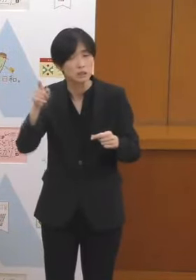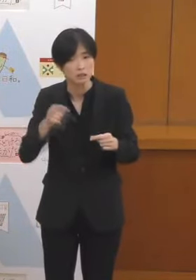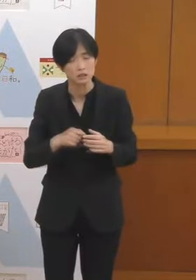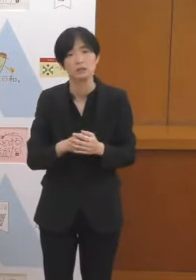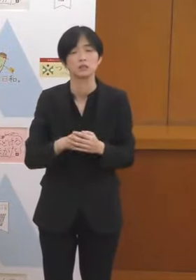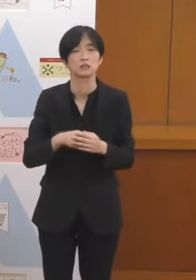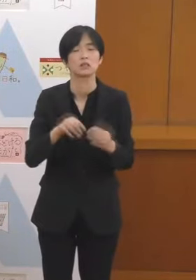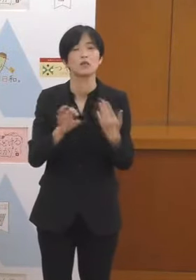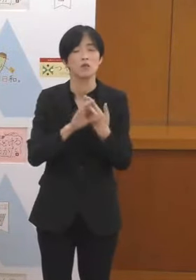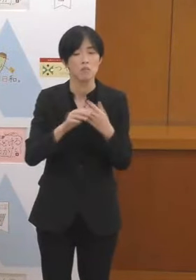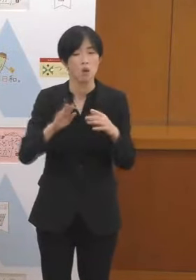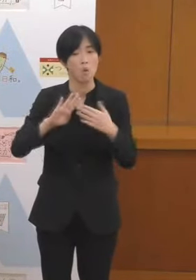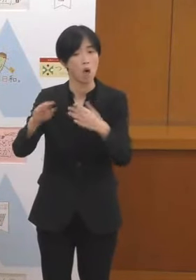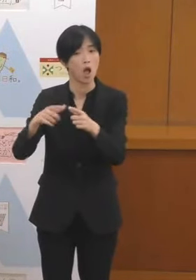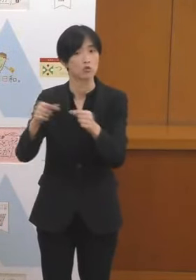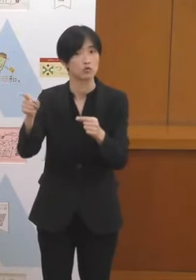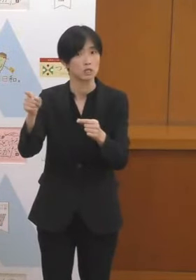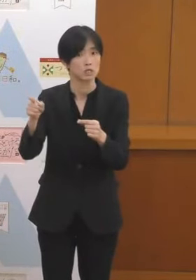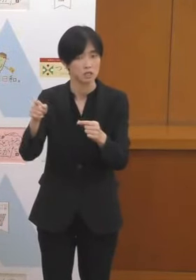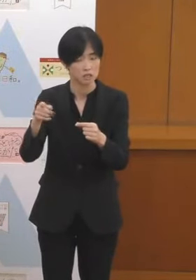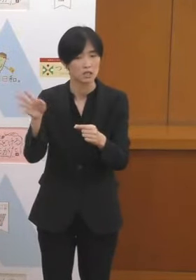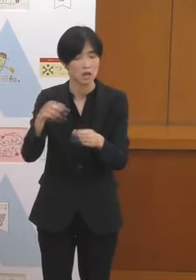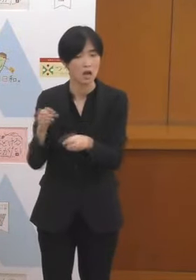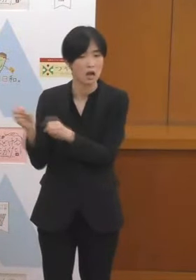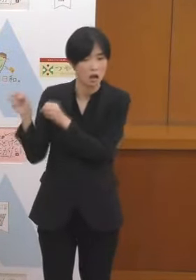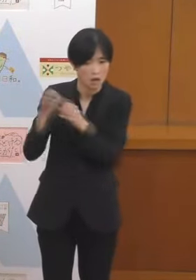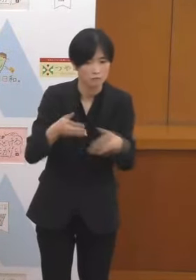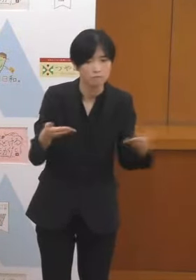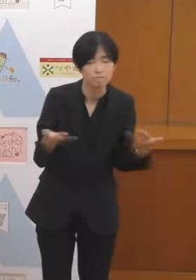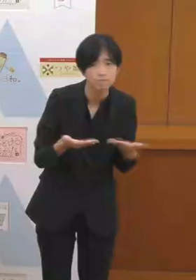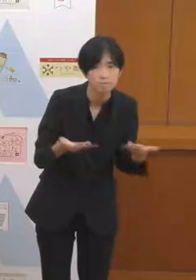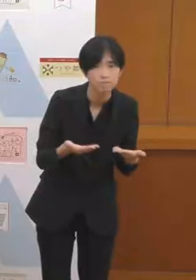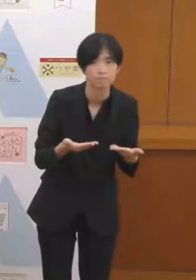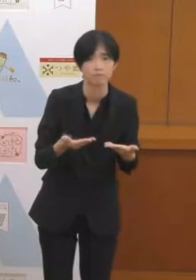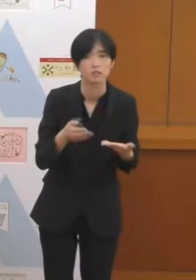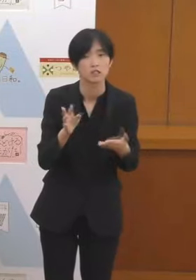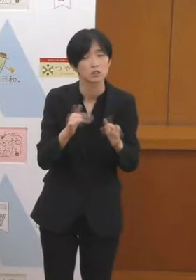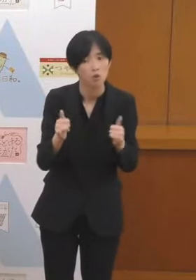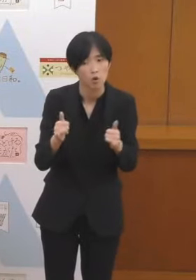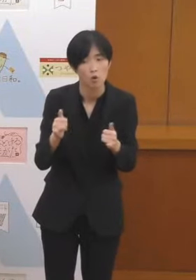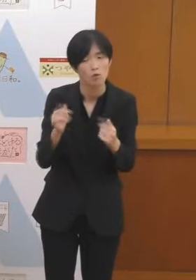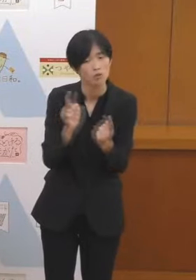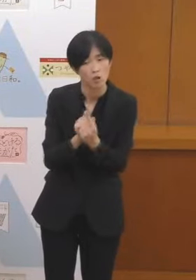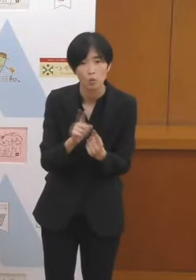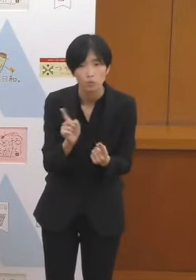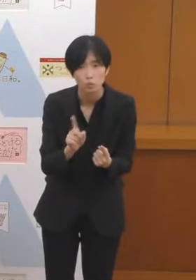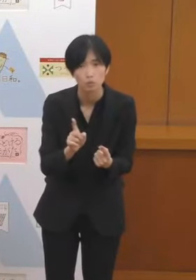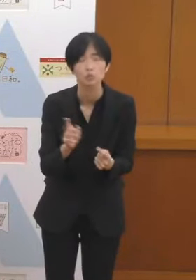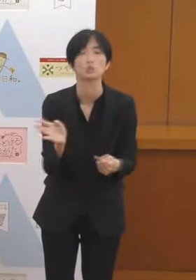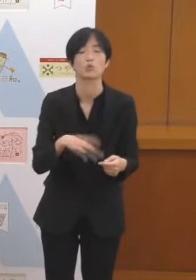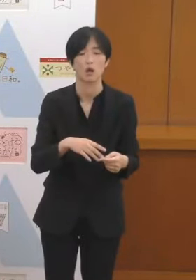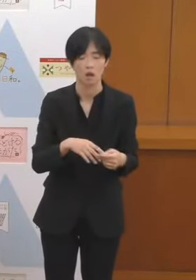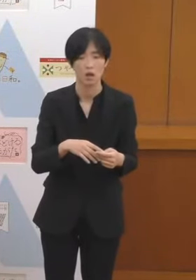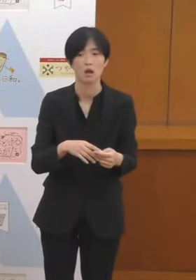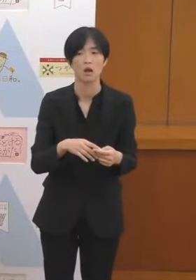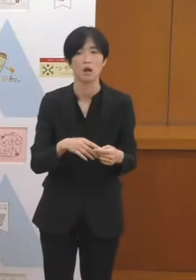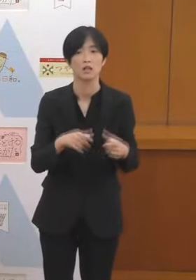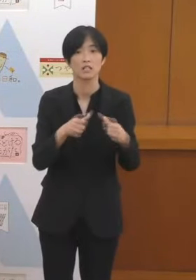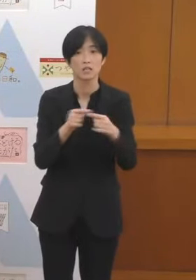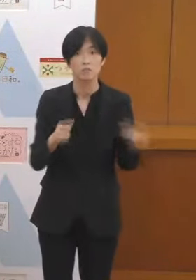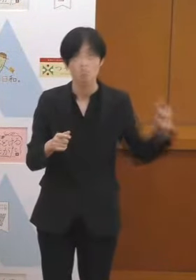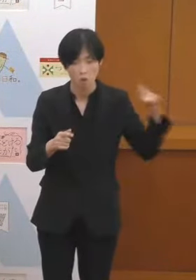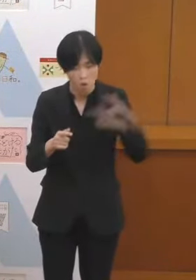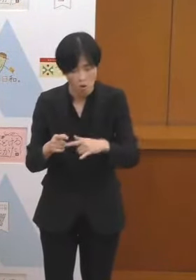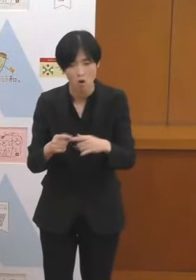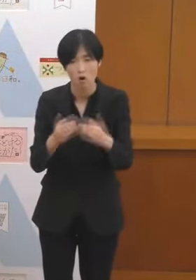するとかその外国人の労働者をどういう風にえ対応するとかですね留学生えを